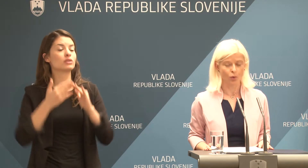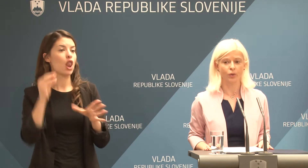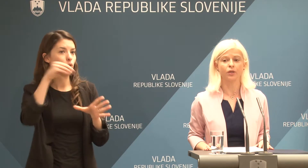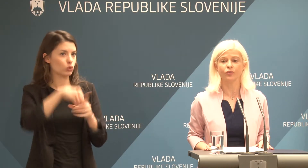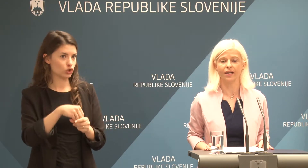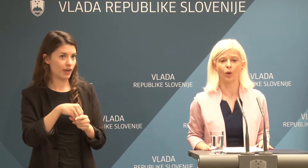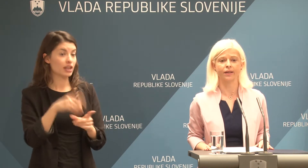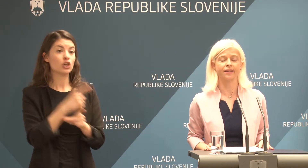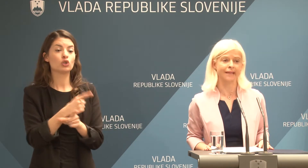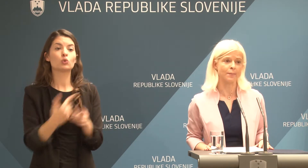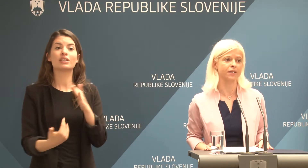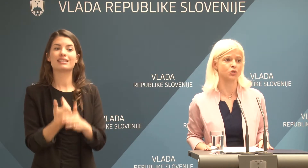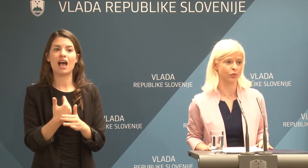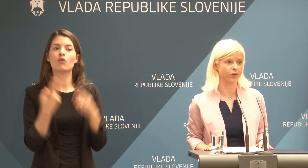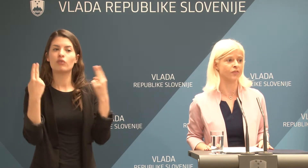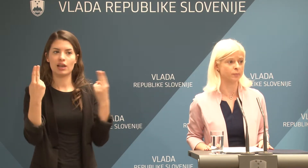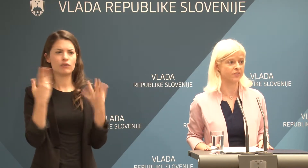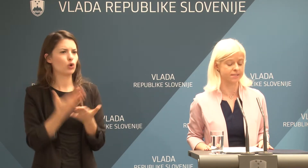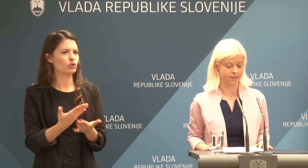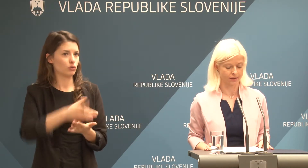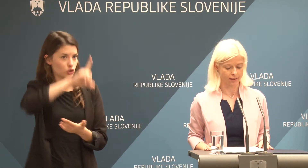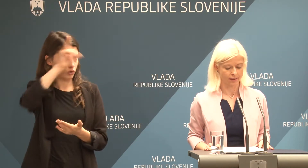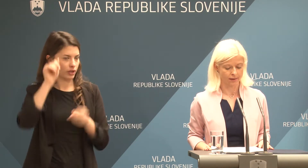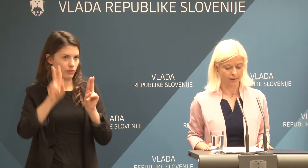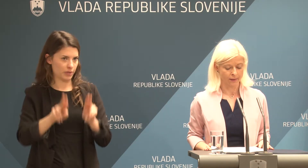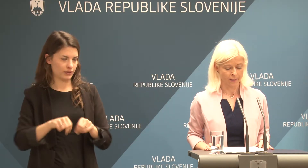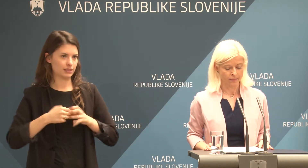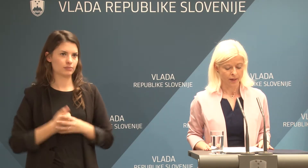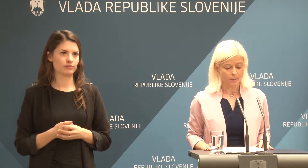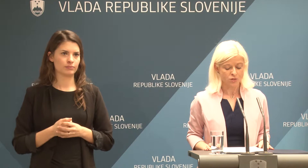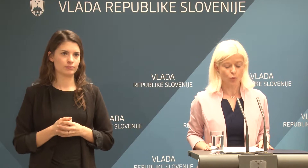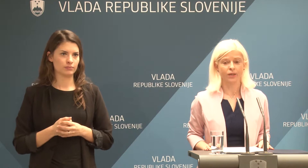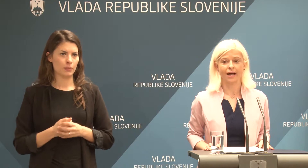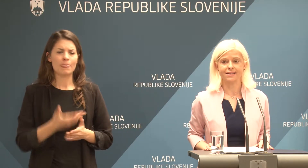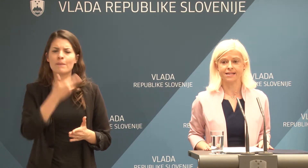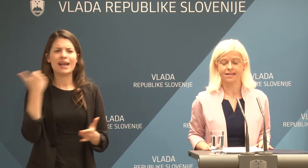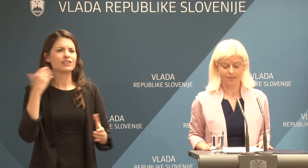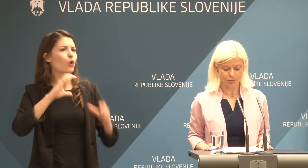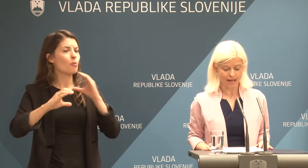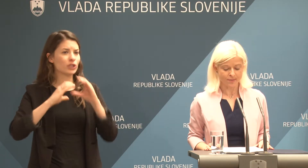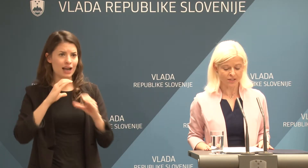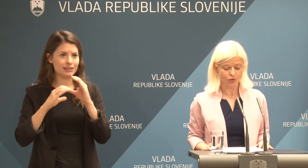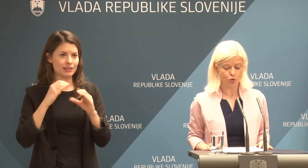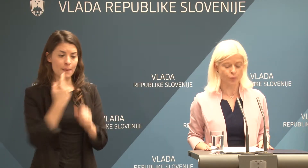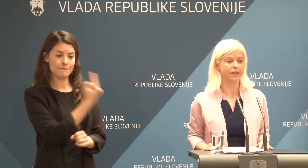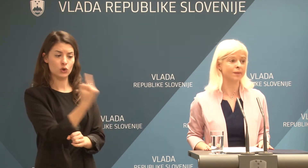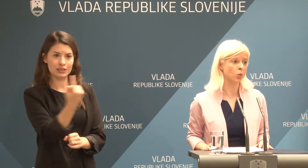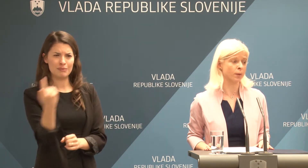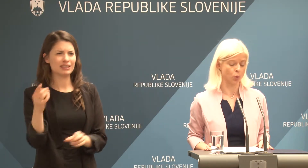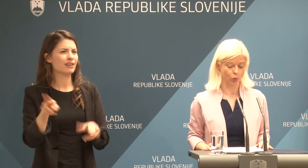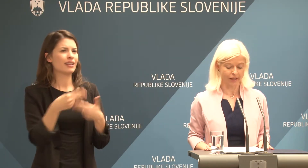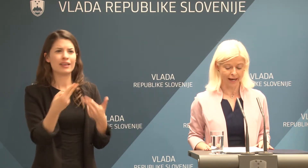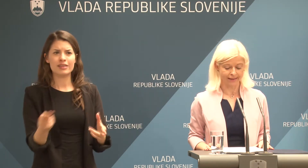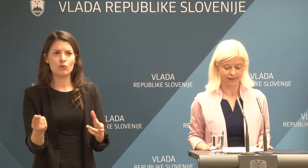vključevanje in uveljavljanje temeljnih človekovih pravic. Brez komunikacije se posameznik v družbi ne